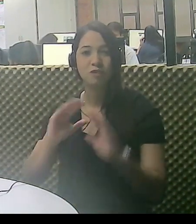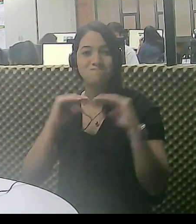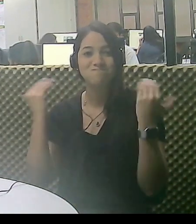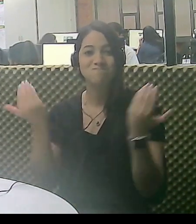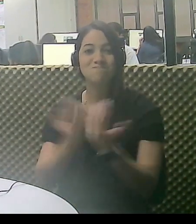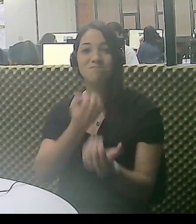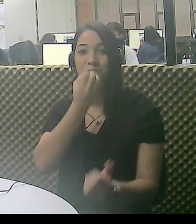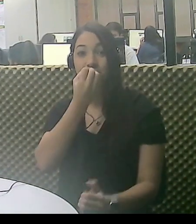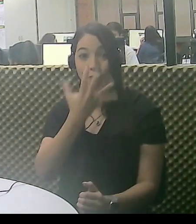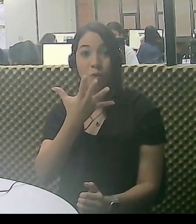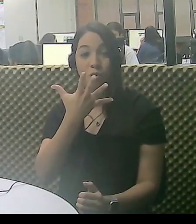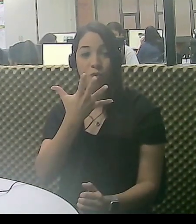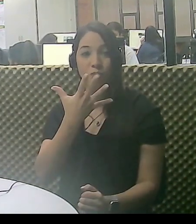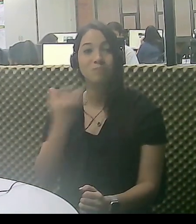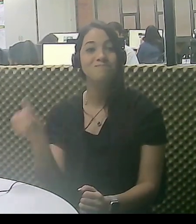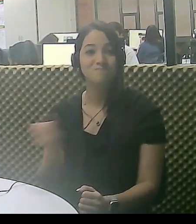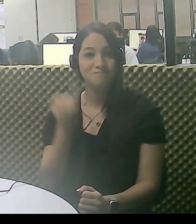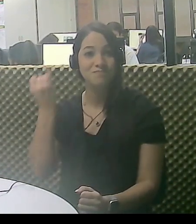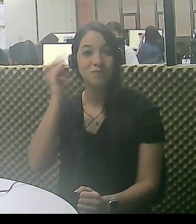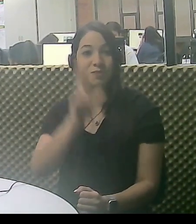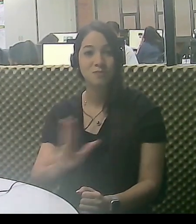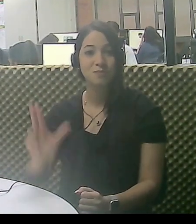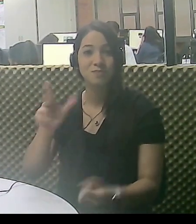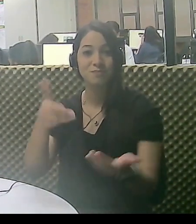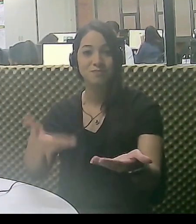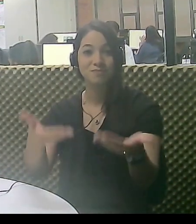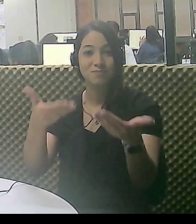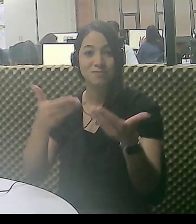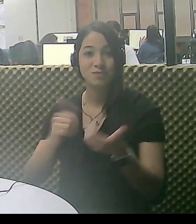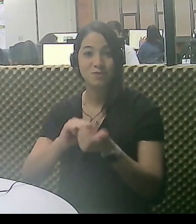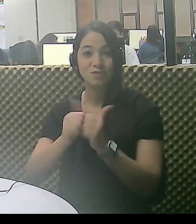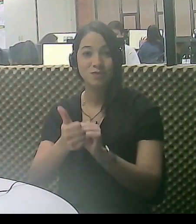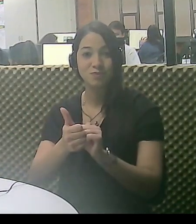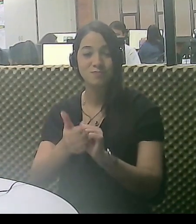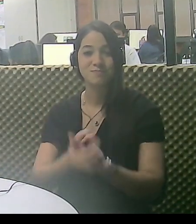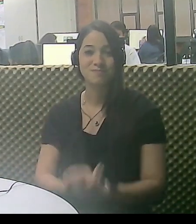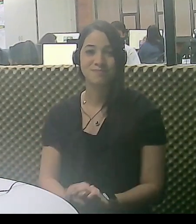muito bom e acho que é muito importante para o Uberlândia receber jogos assim.